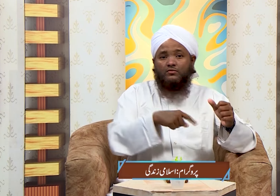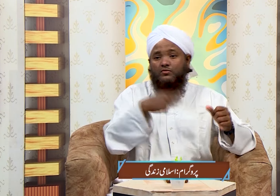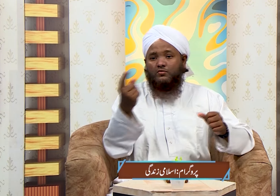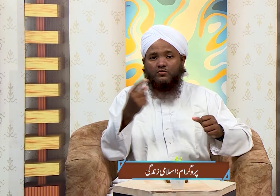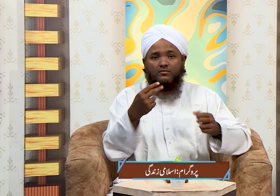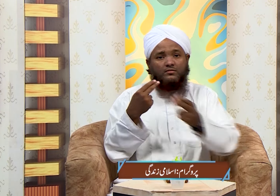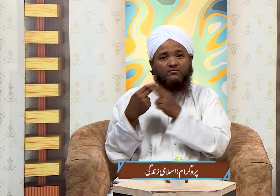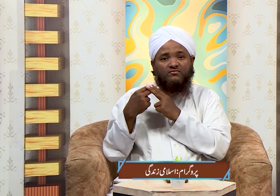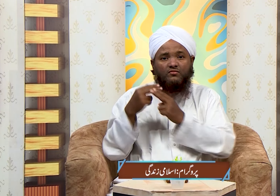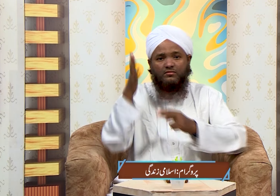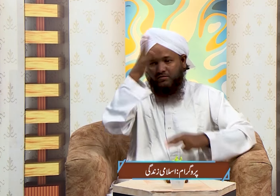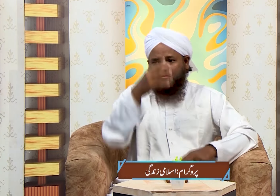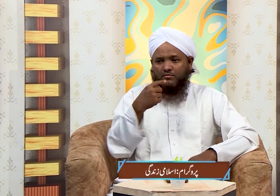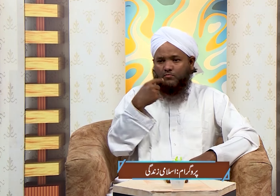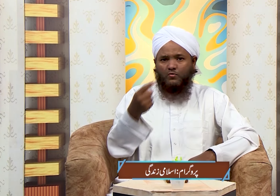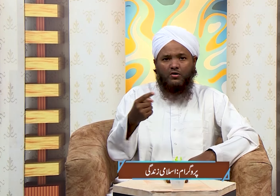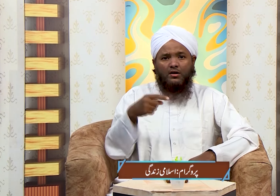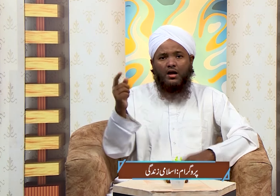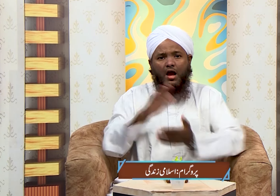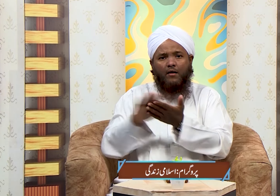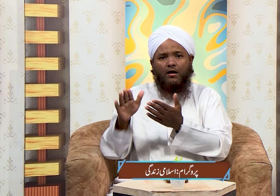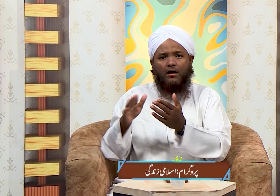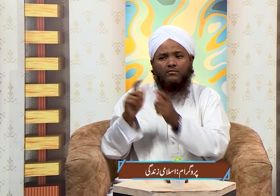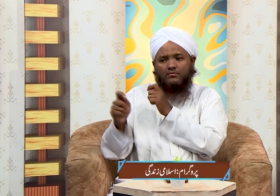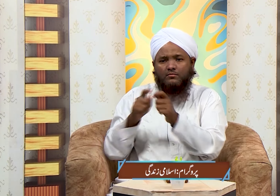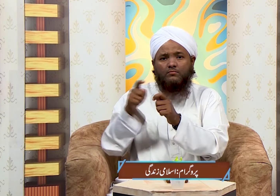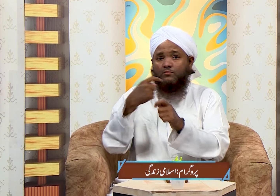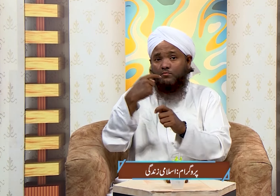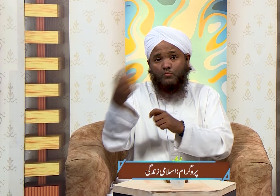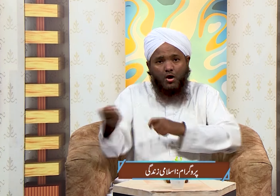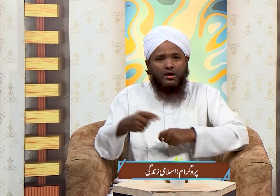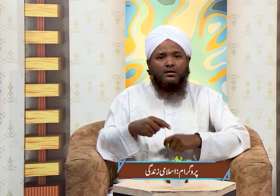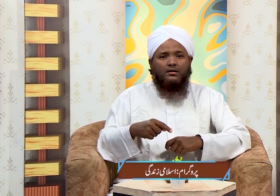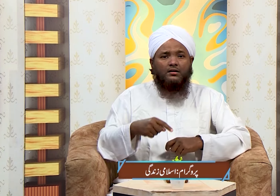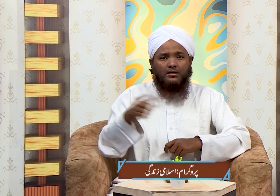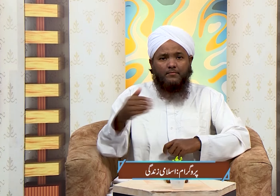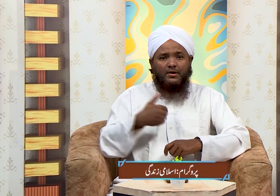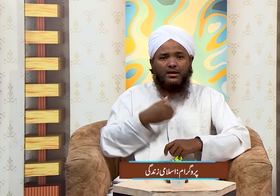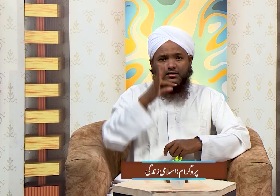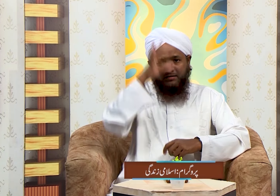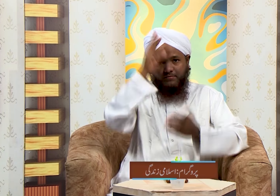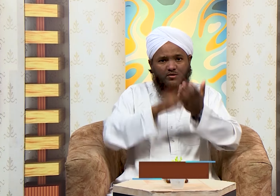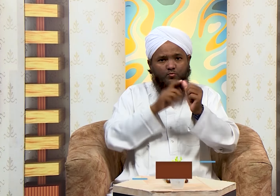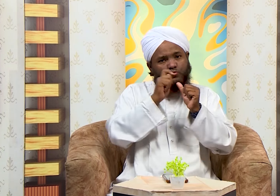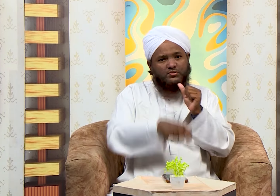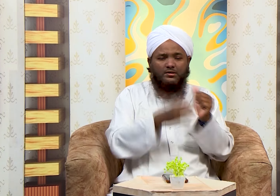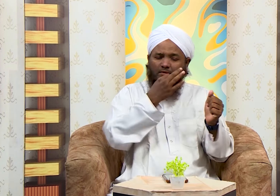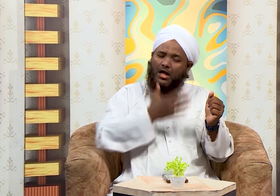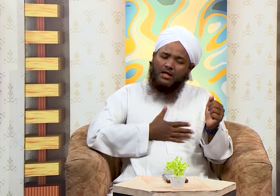کروں ان کی بات مان لو یہ سن کر حامان کہنے لگا میں تو تجھے عقل مند اور دانا سمجھتا تھا انٹیلیجنٹ سمجھتا تھا لیکن یہ کیا